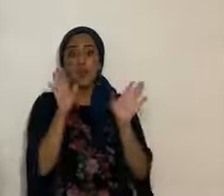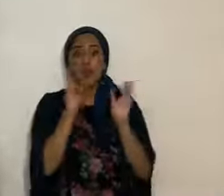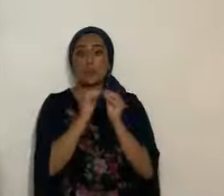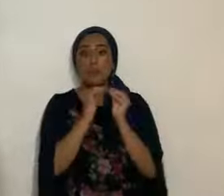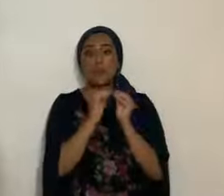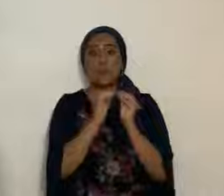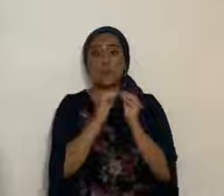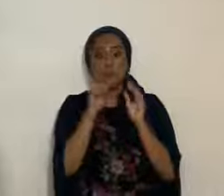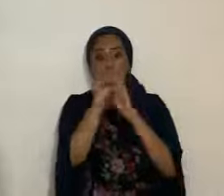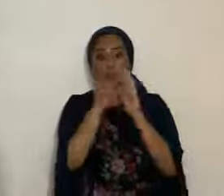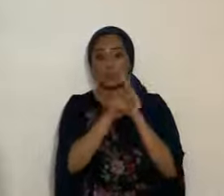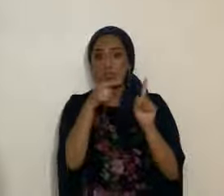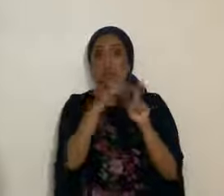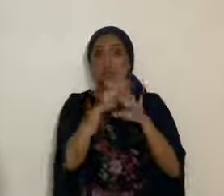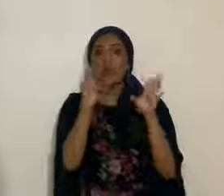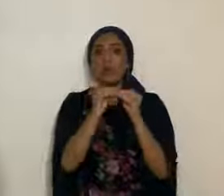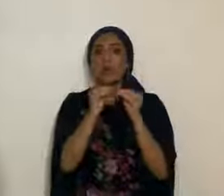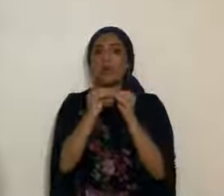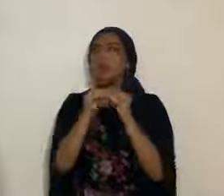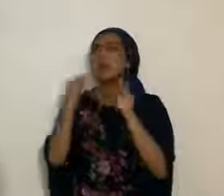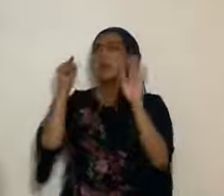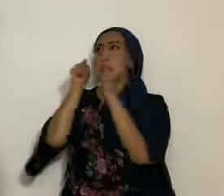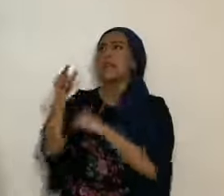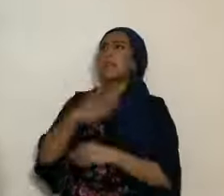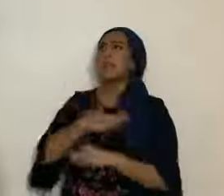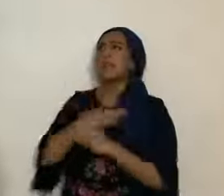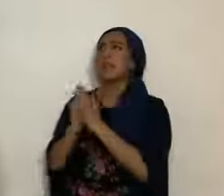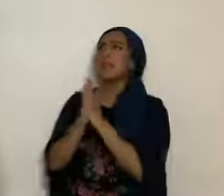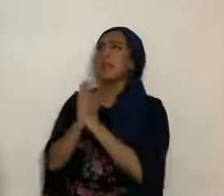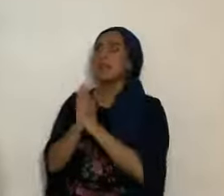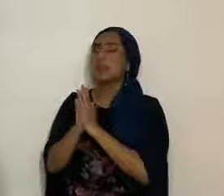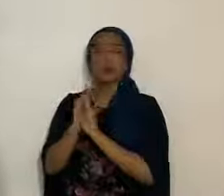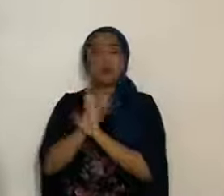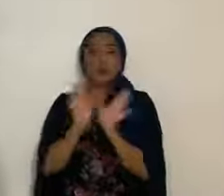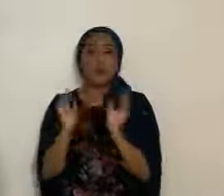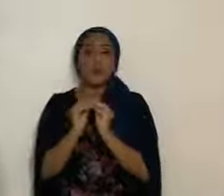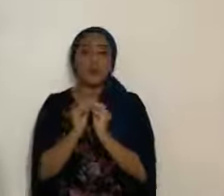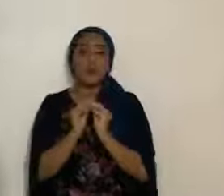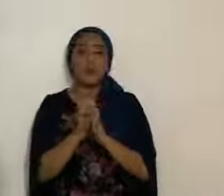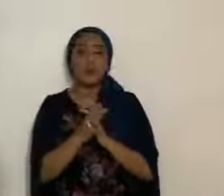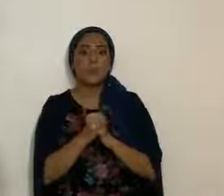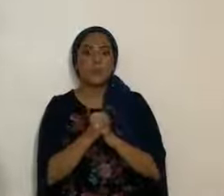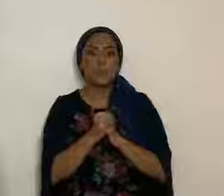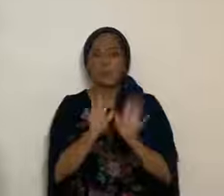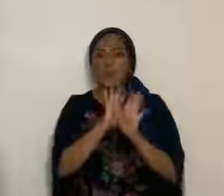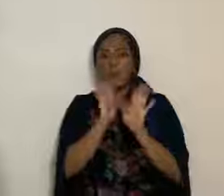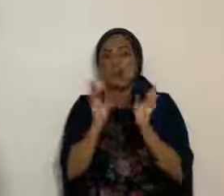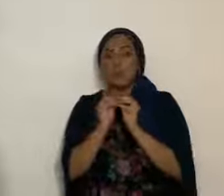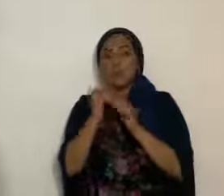pidiendo que se le quitara la vida, de alguna manera ya no juzgando tampoco al